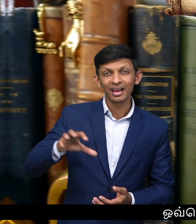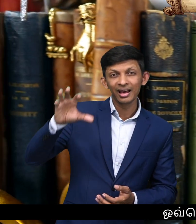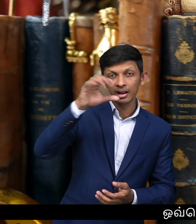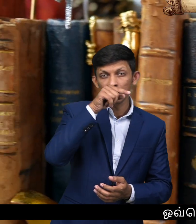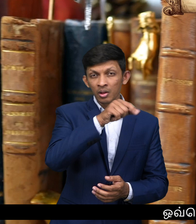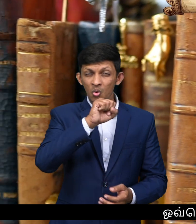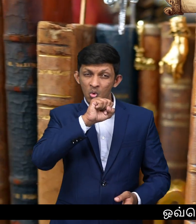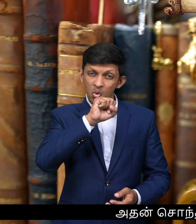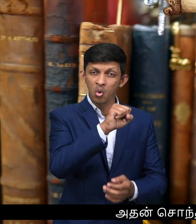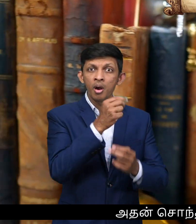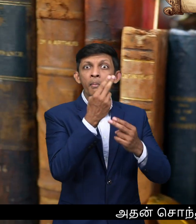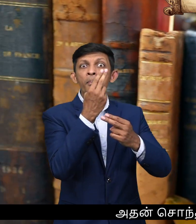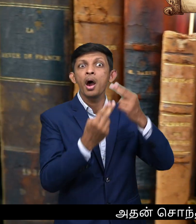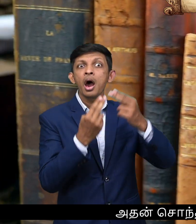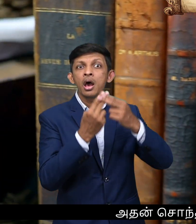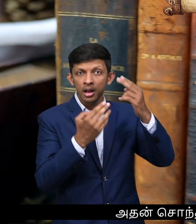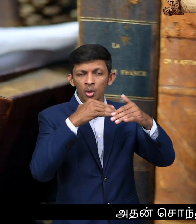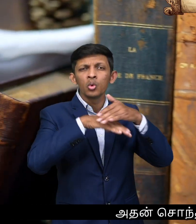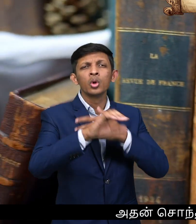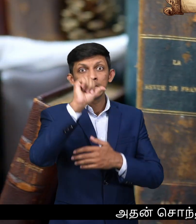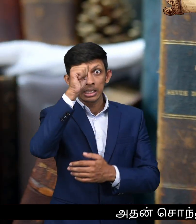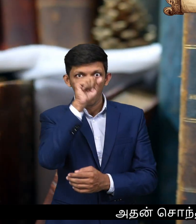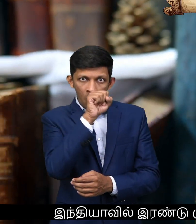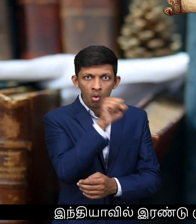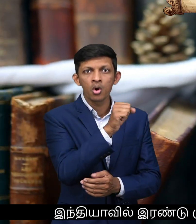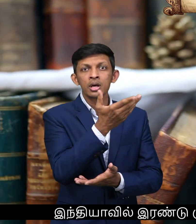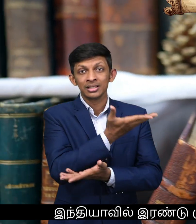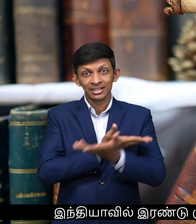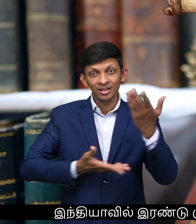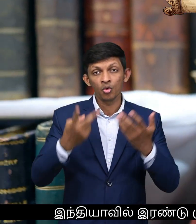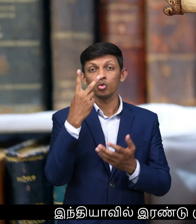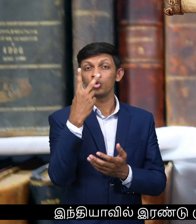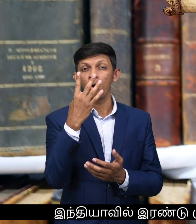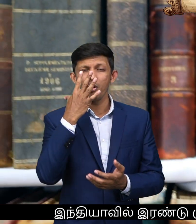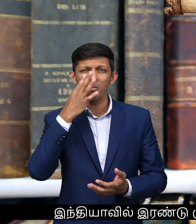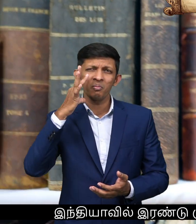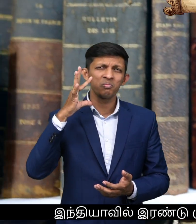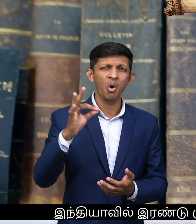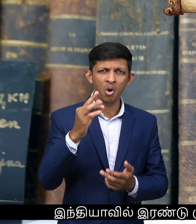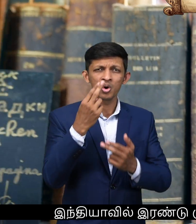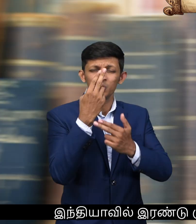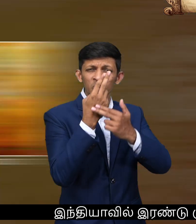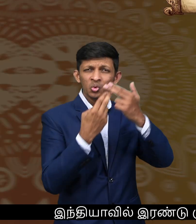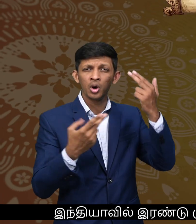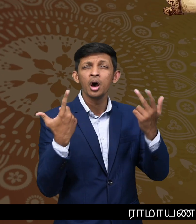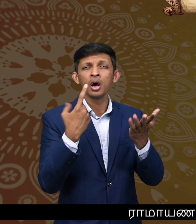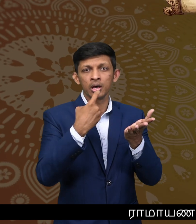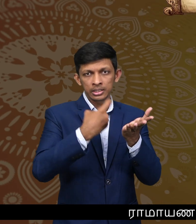ஒவ்வொரு நாட்டிற்கும் அதன் சொந்த இதிகாசங்கள் உள்ளன. இந்தியாவில் 2 முக்கியமான காவியங்கள்